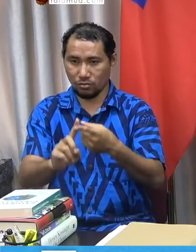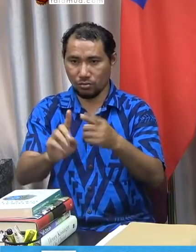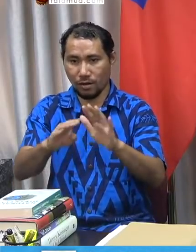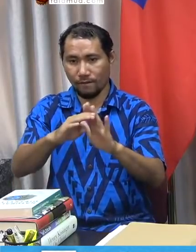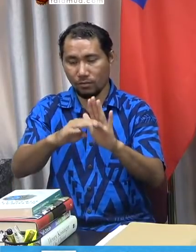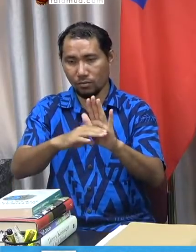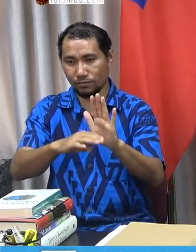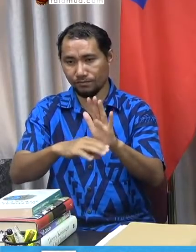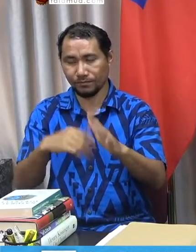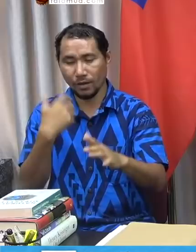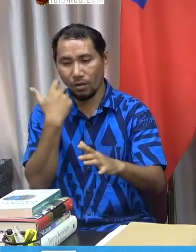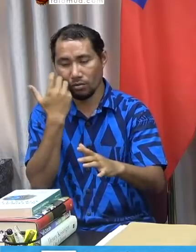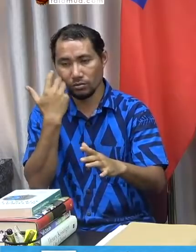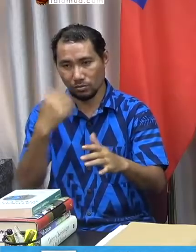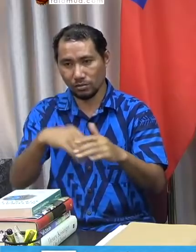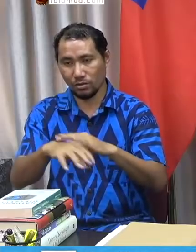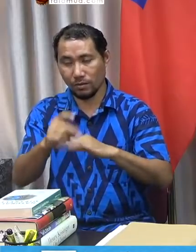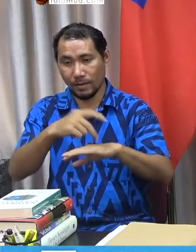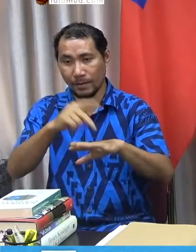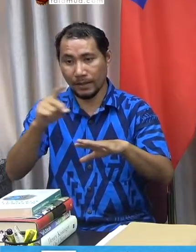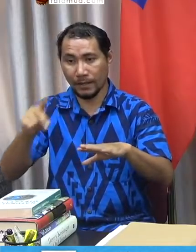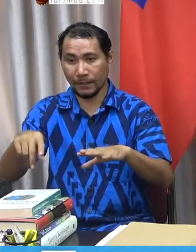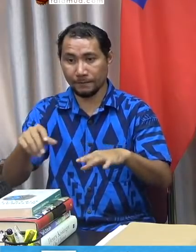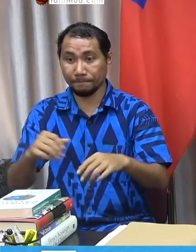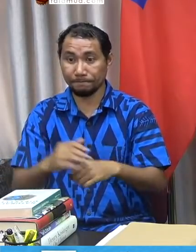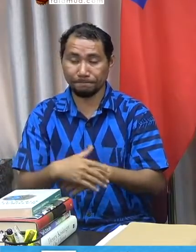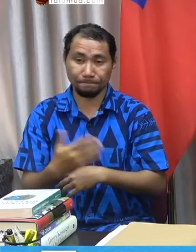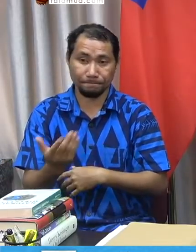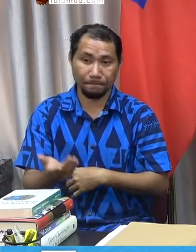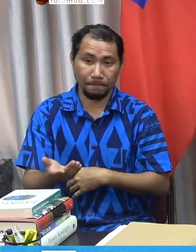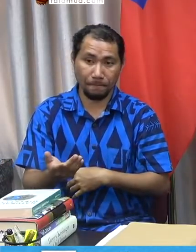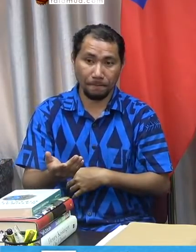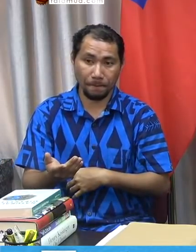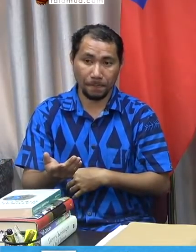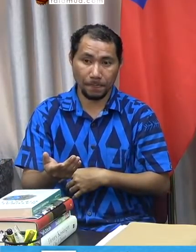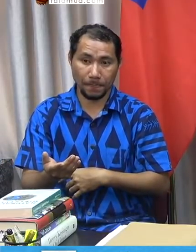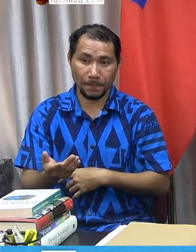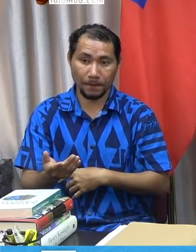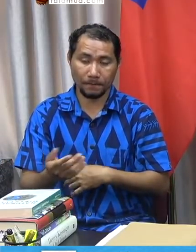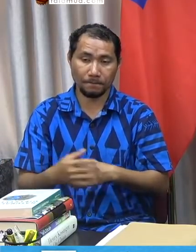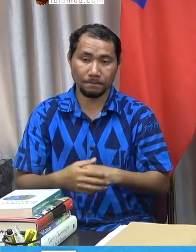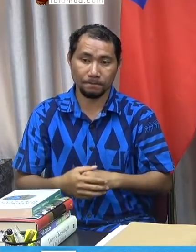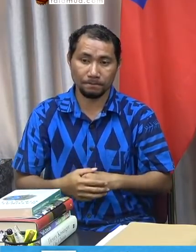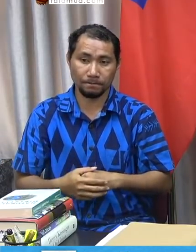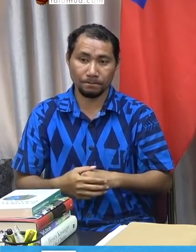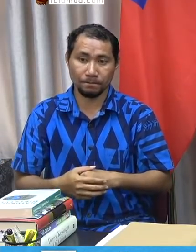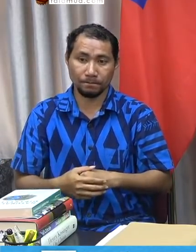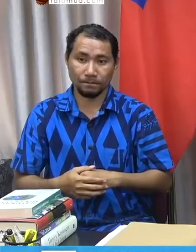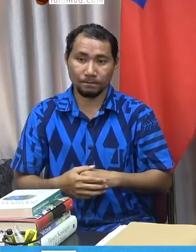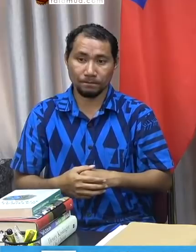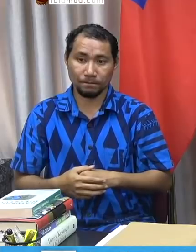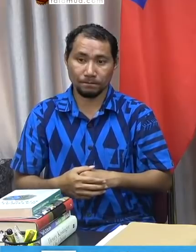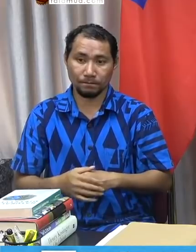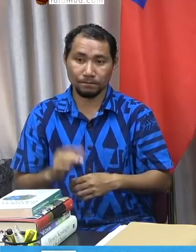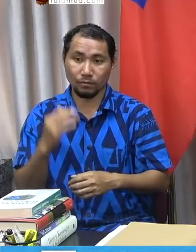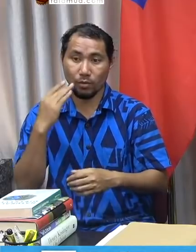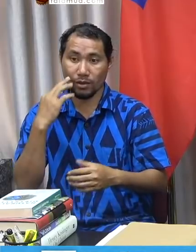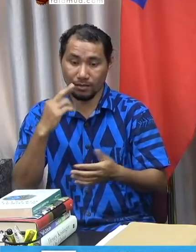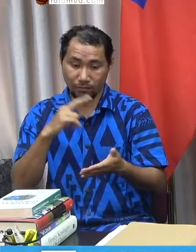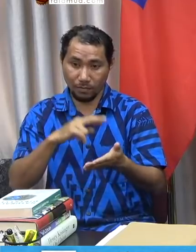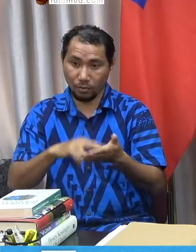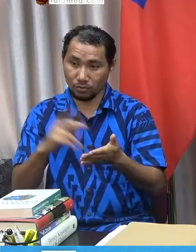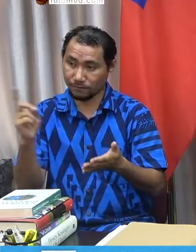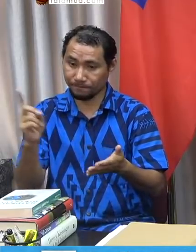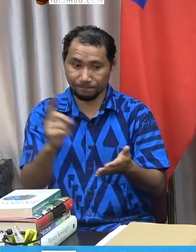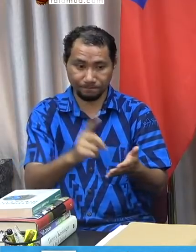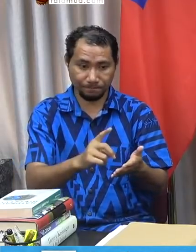palemene mai o le mea moni lava ia i le fo'i mai o le lipoti a le komiti ma whaanga